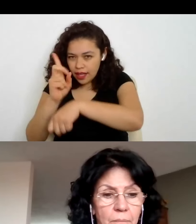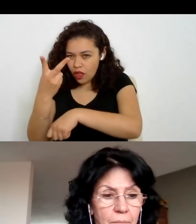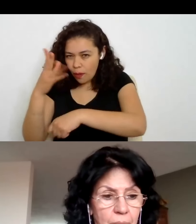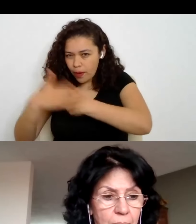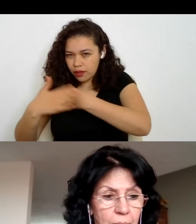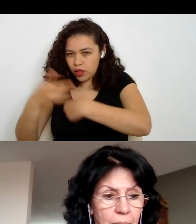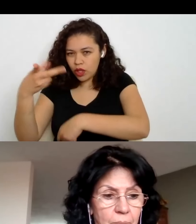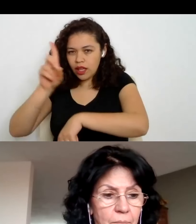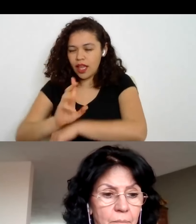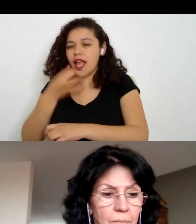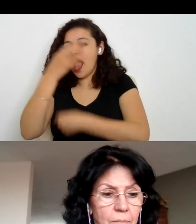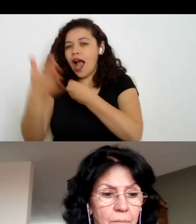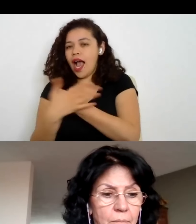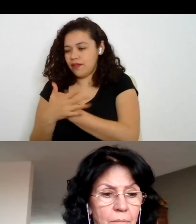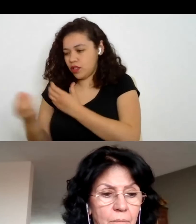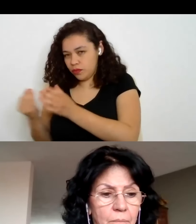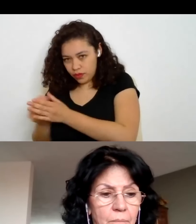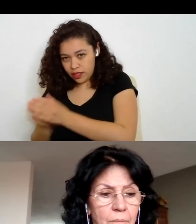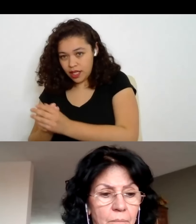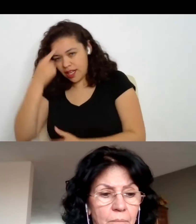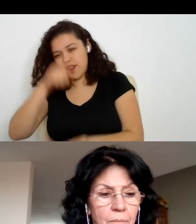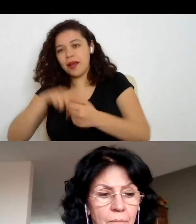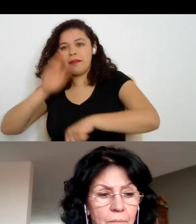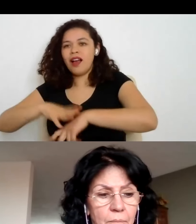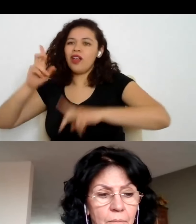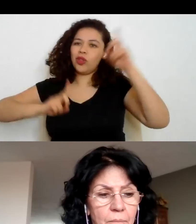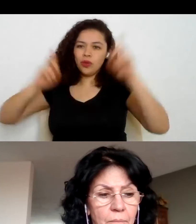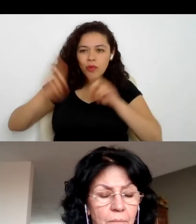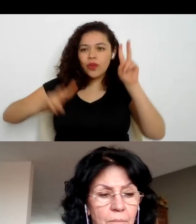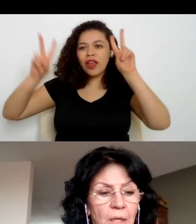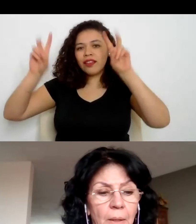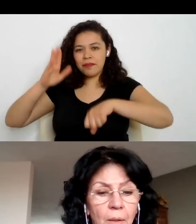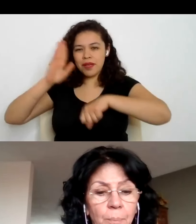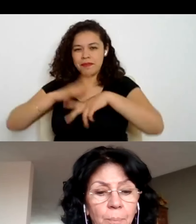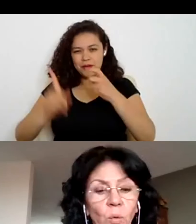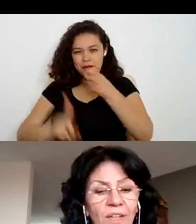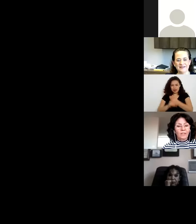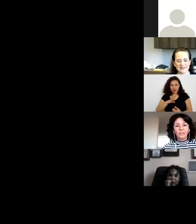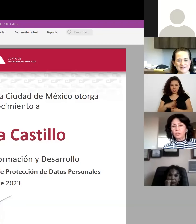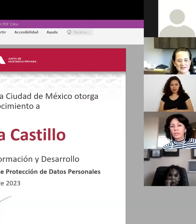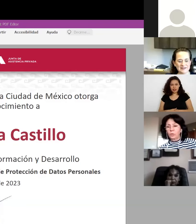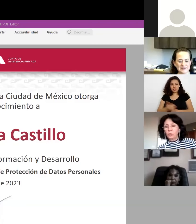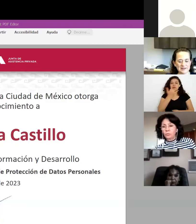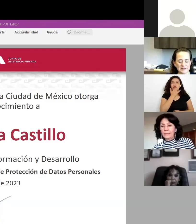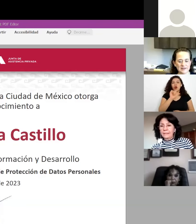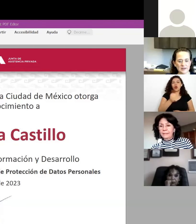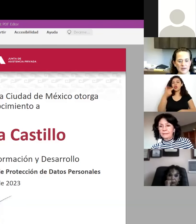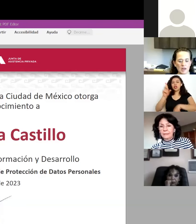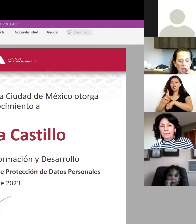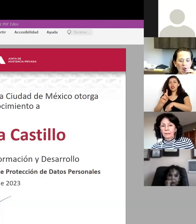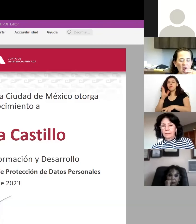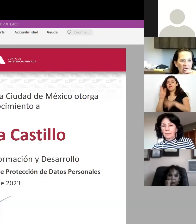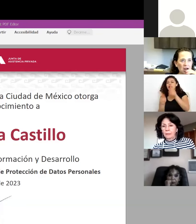aviso de privacidad, que creo que es donde más dudas y más tema hay, ¿no? Perdón, ¿cuáles son las otras 2